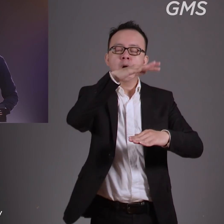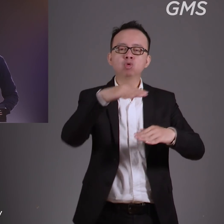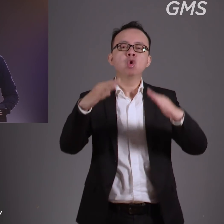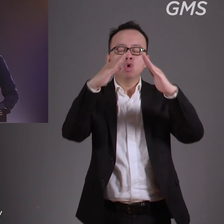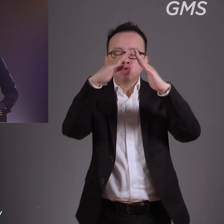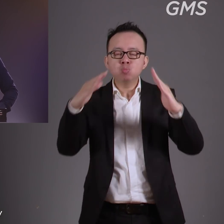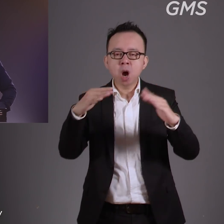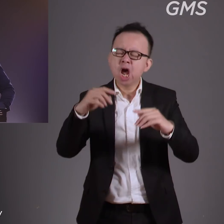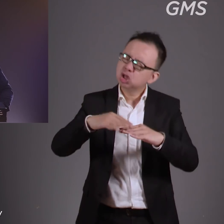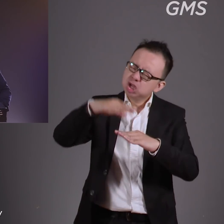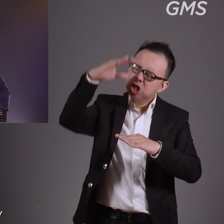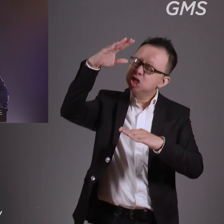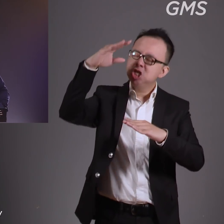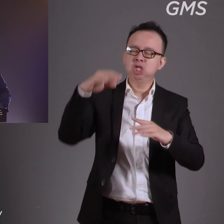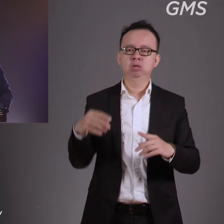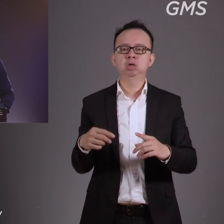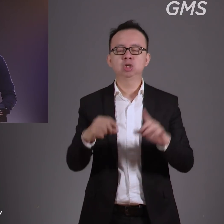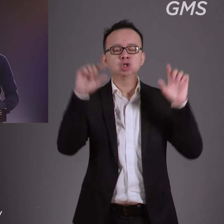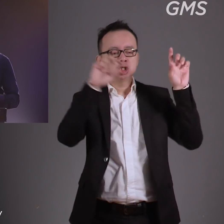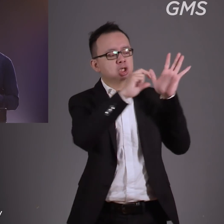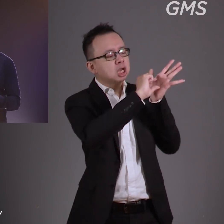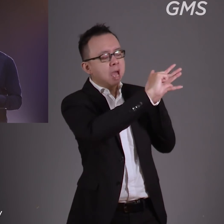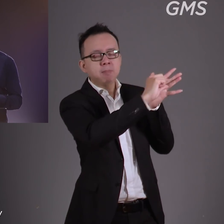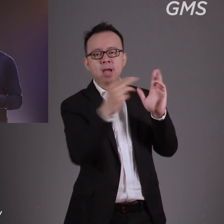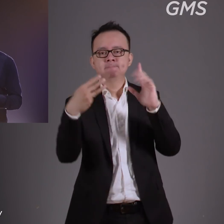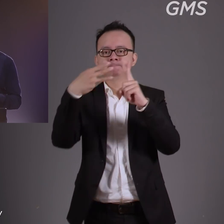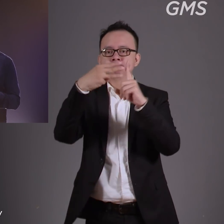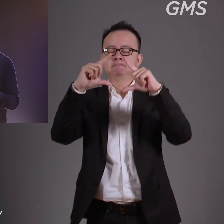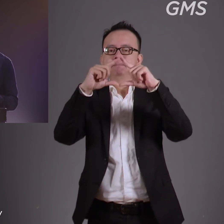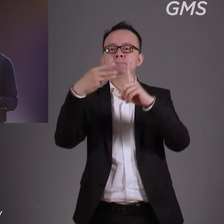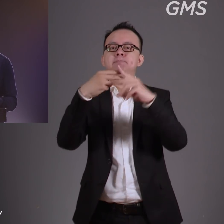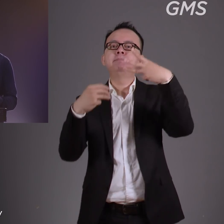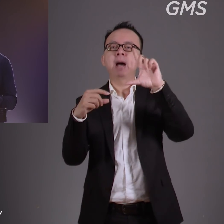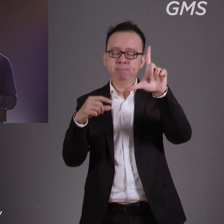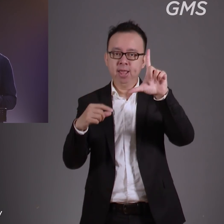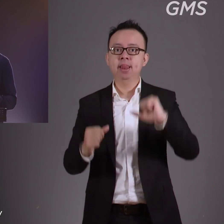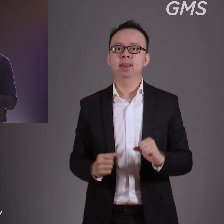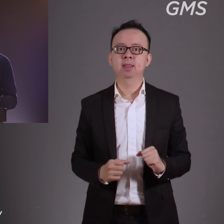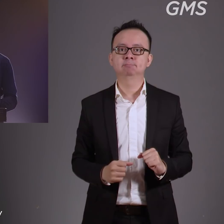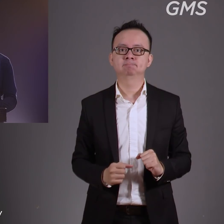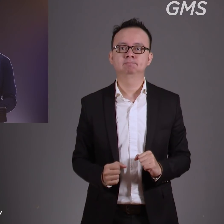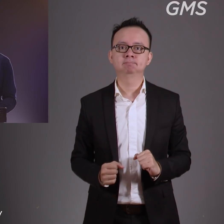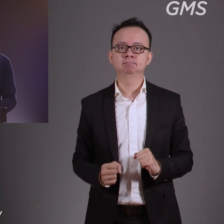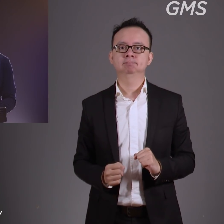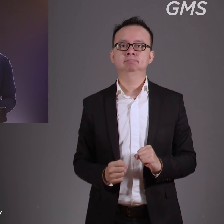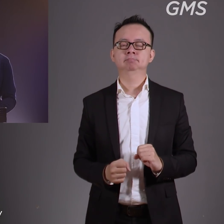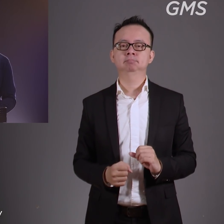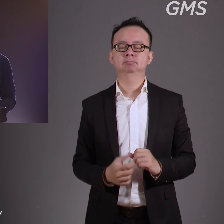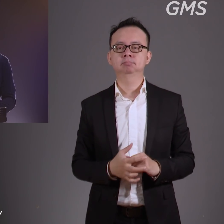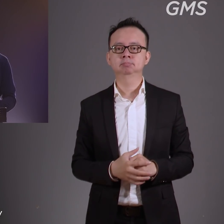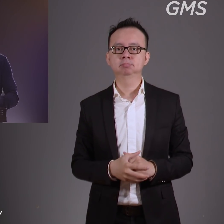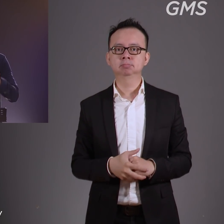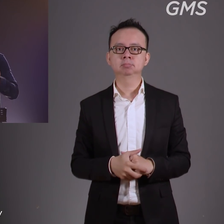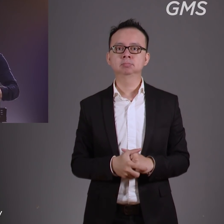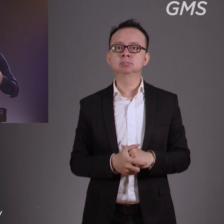pemberontakannya. Dia merasa dirinya Tuhan. Bukan berarti orang seperti ini gak percaya